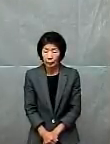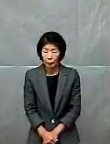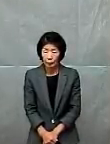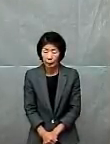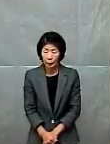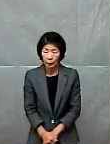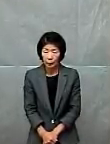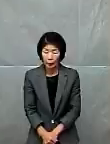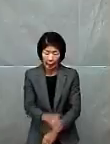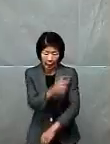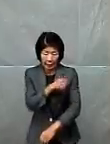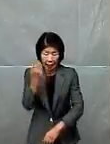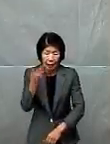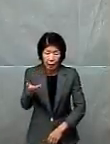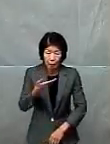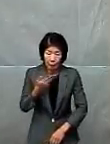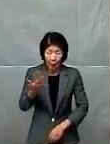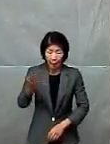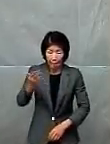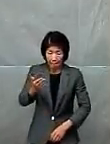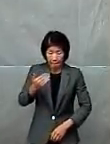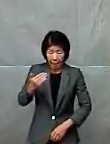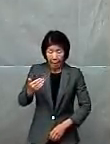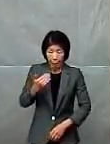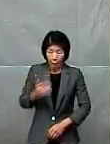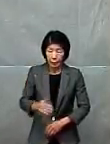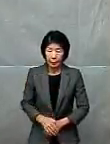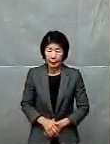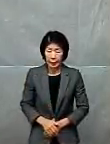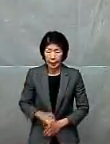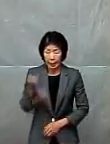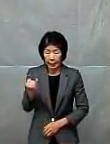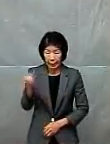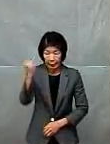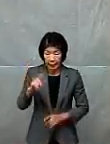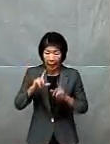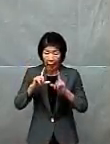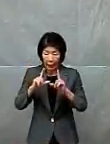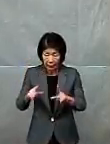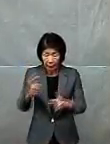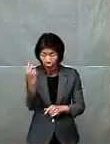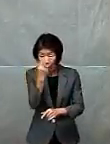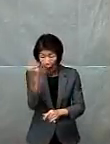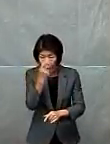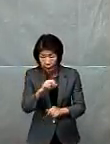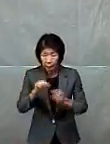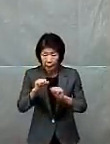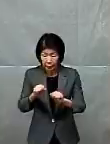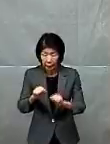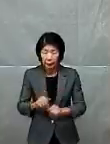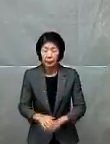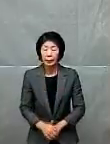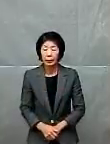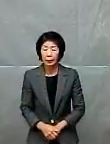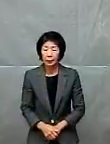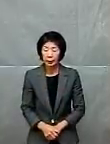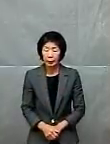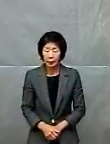山本新聞田中です。前段の方での、ちょっと知事のご発言の確認をちょっと一つ一つしたいんですが、